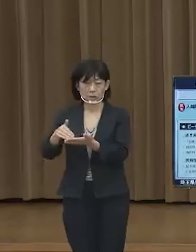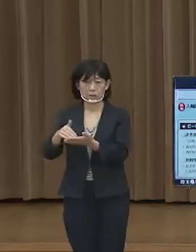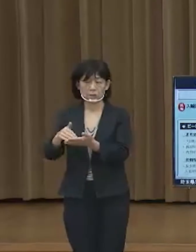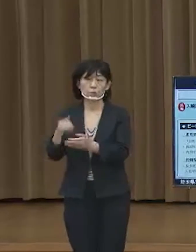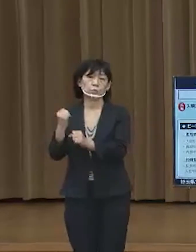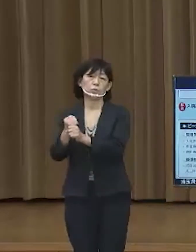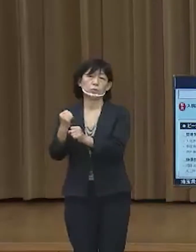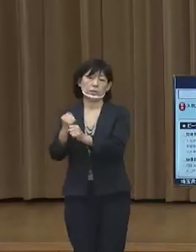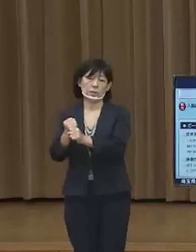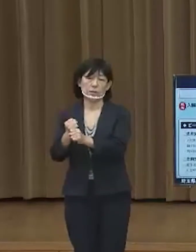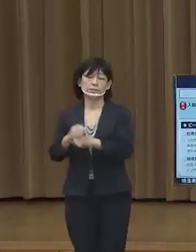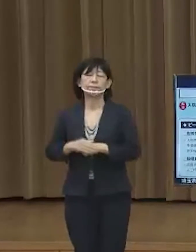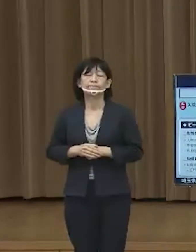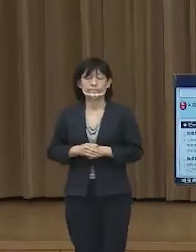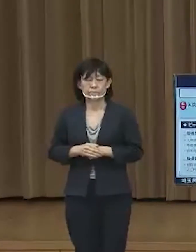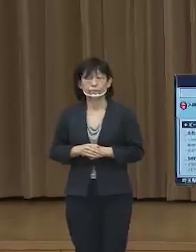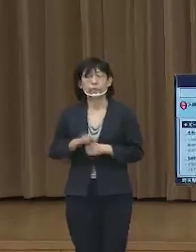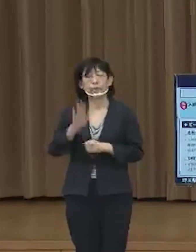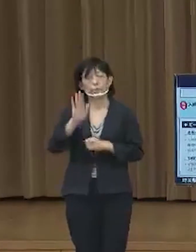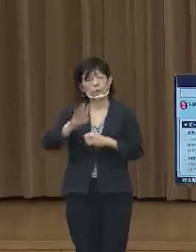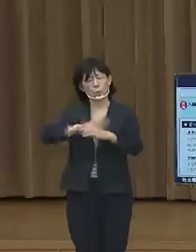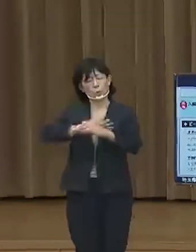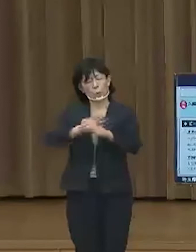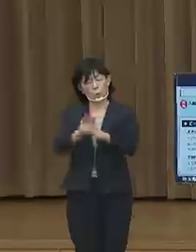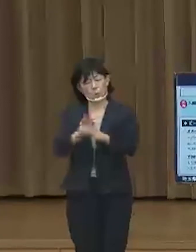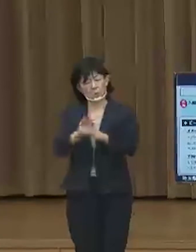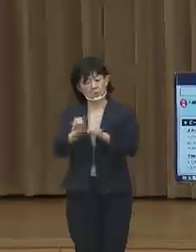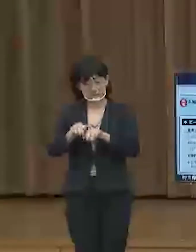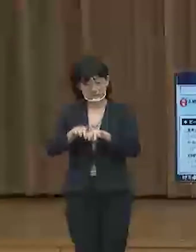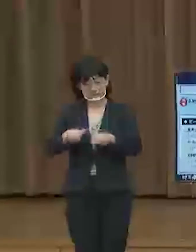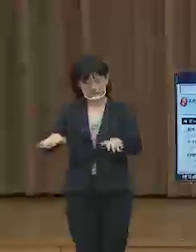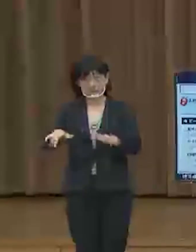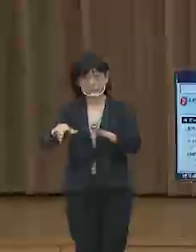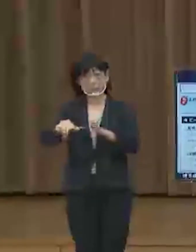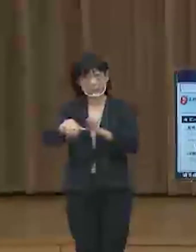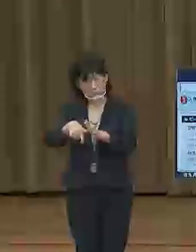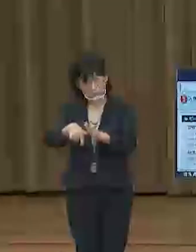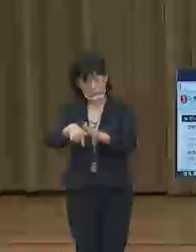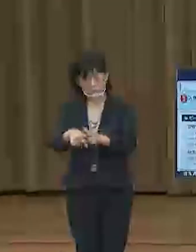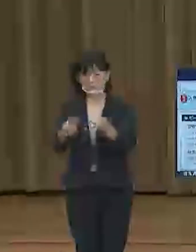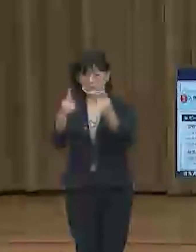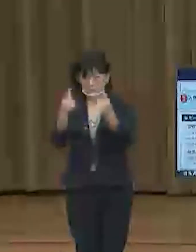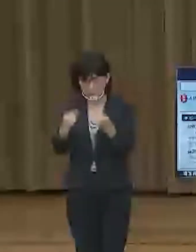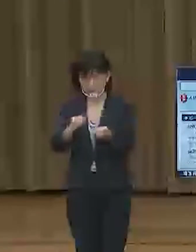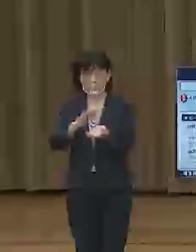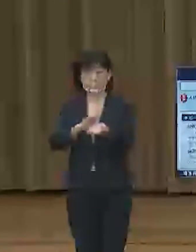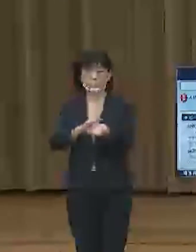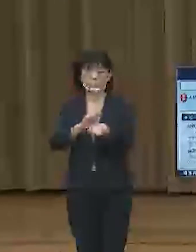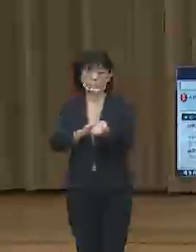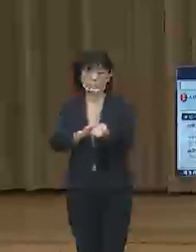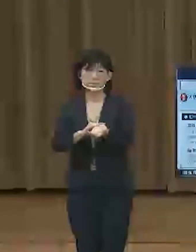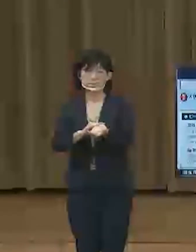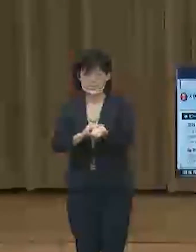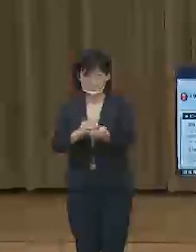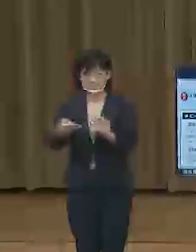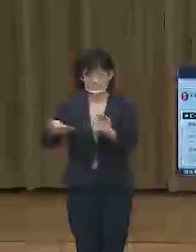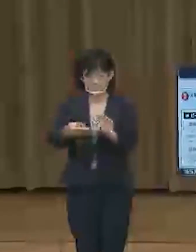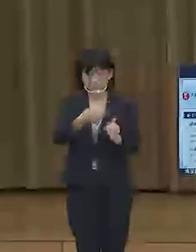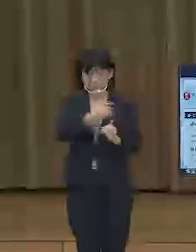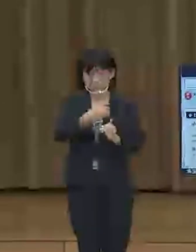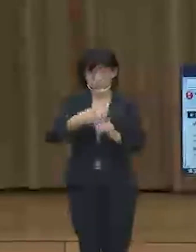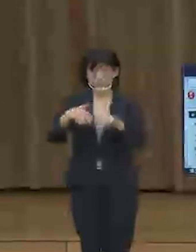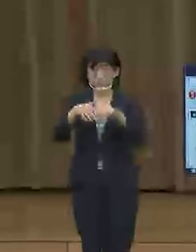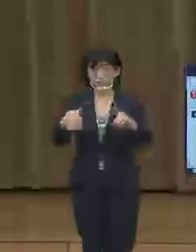し、拡大期に対応した医療提供体制の整備を進めてまいります。次